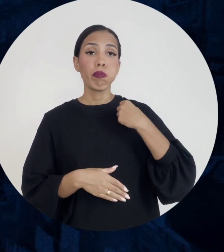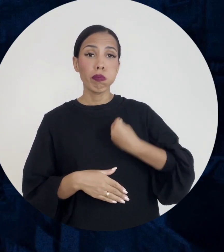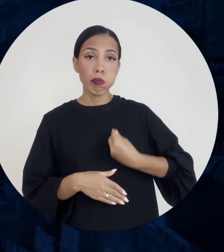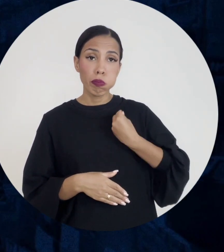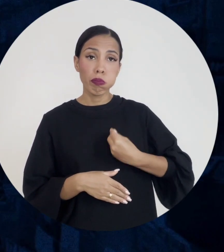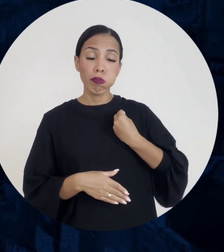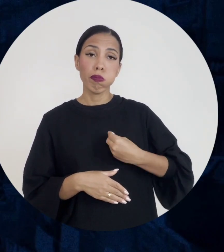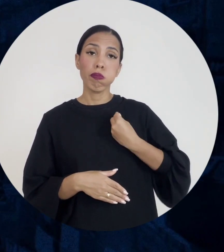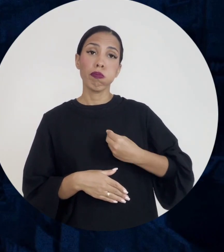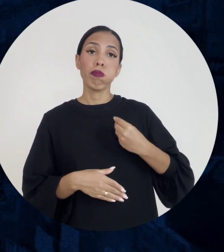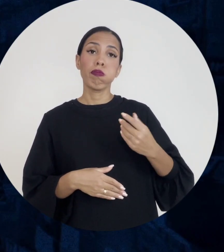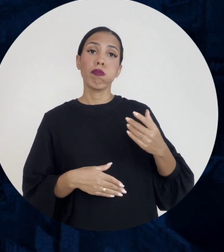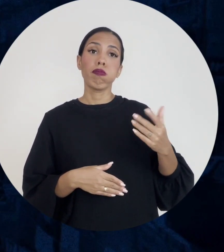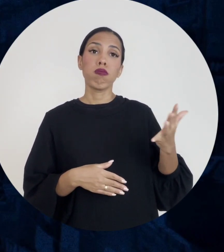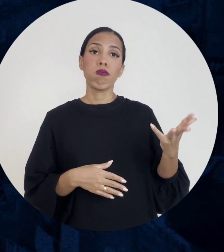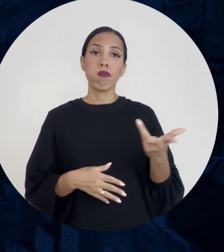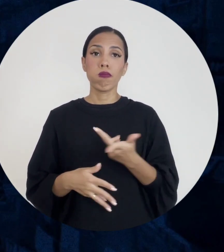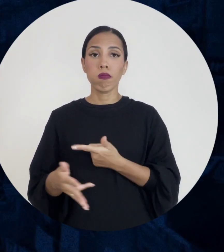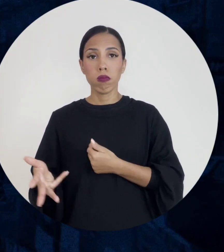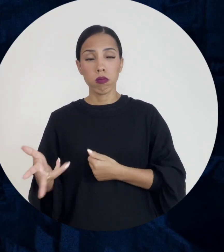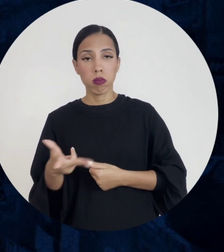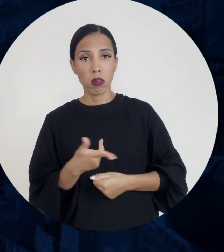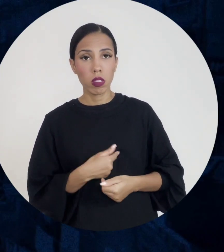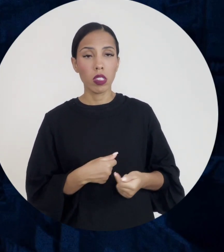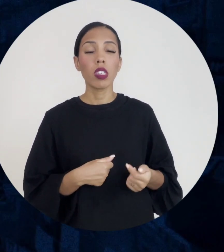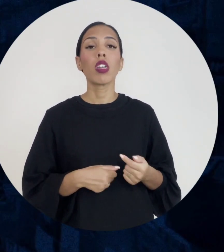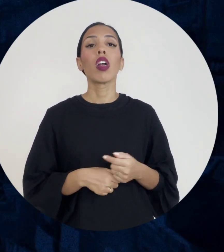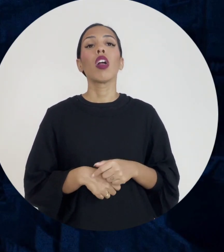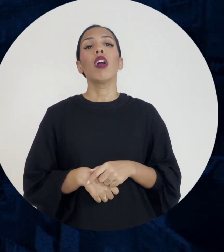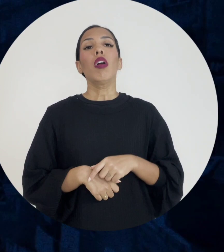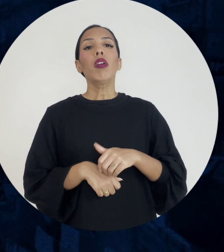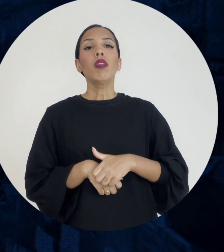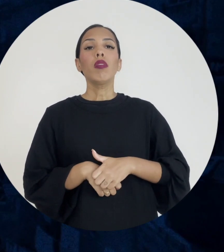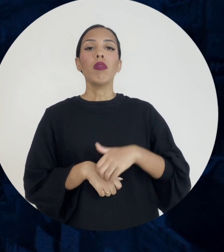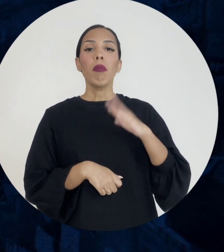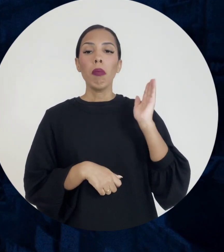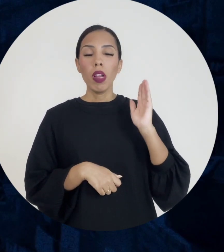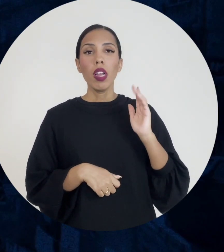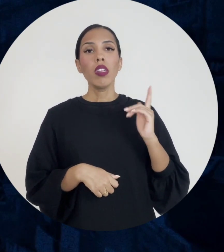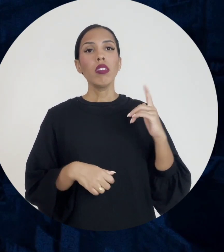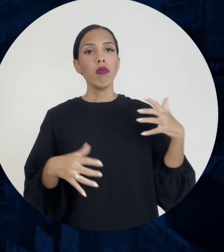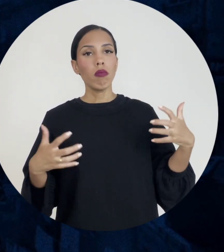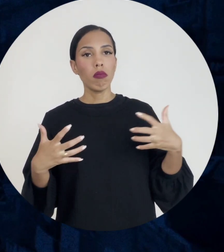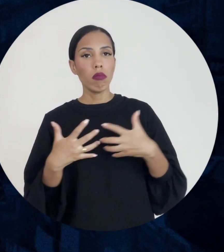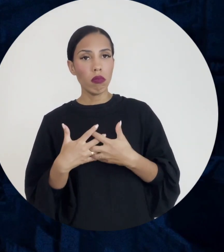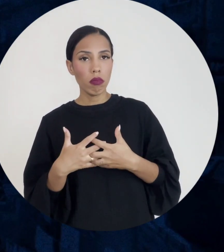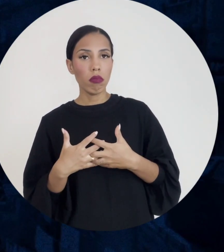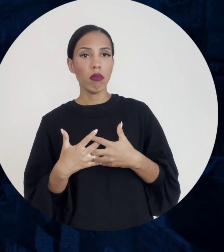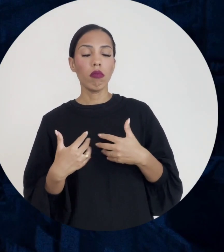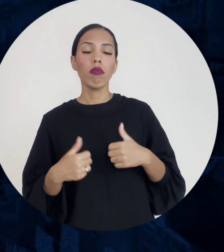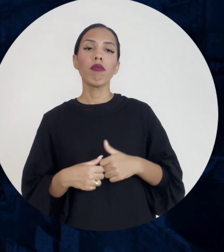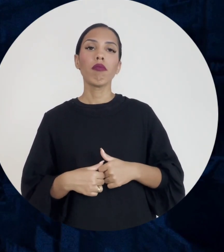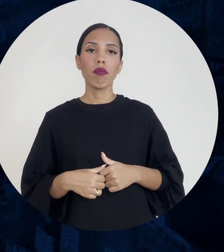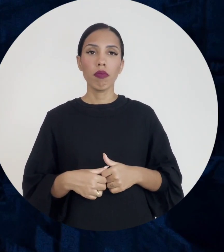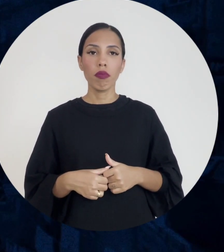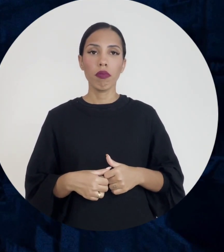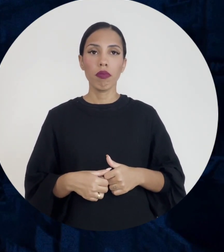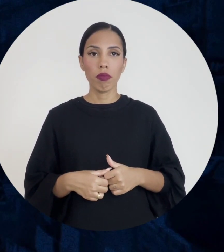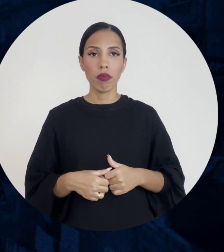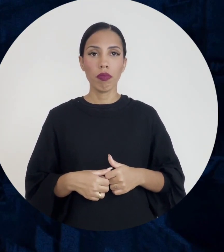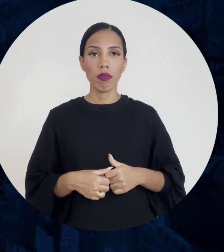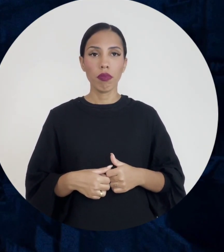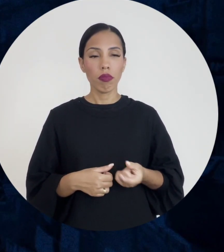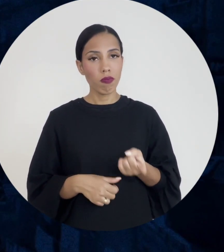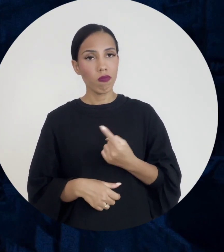mais, as idades ficou um pouquinho mais coesa, né? E